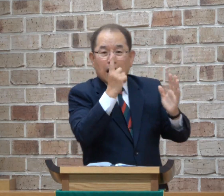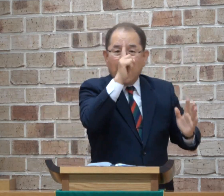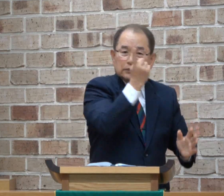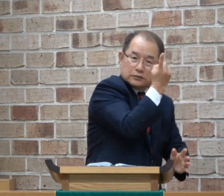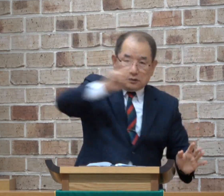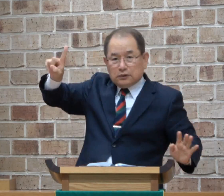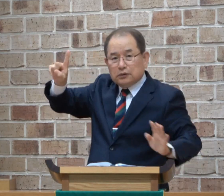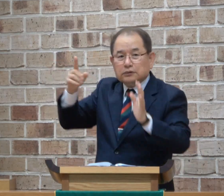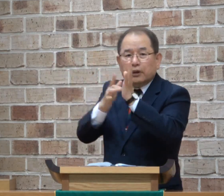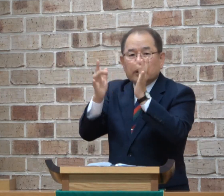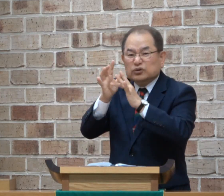찾아왔습니다.